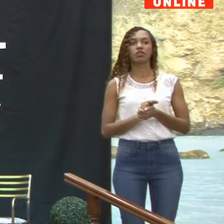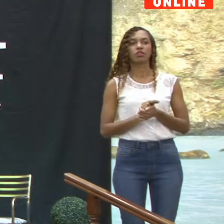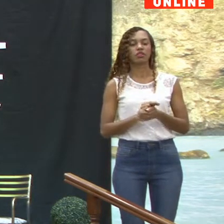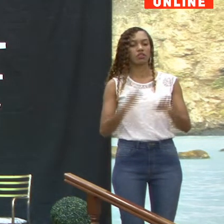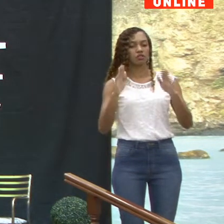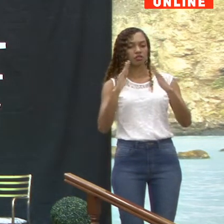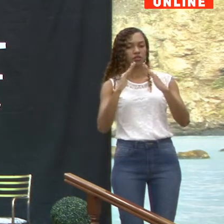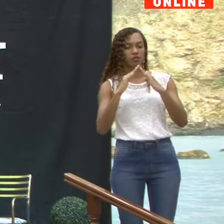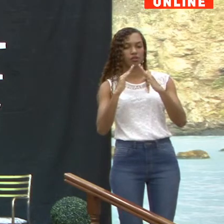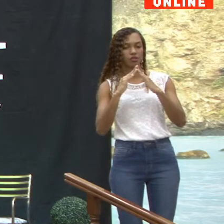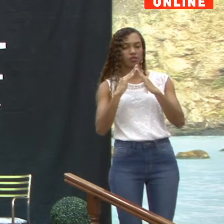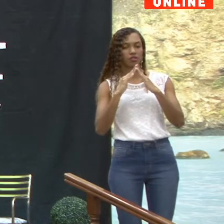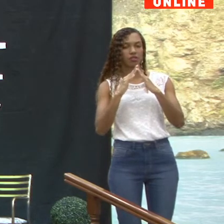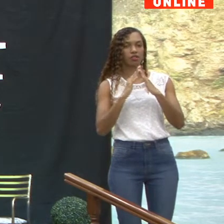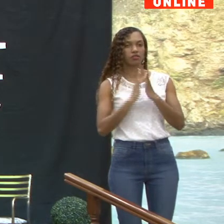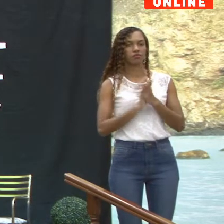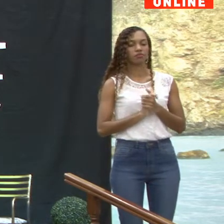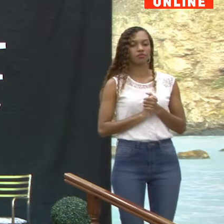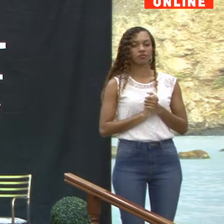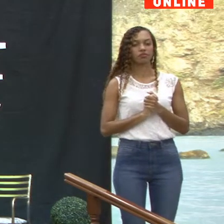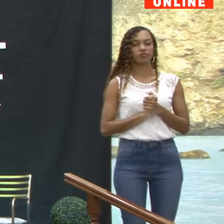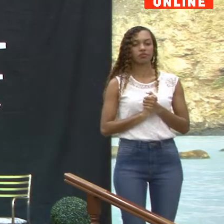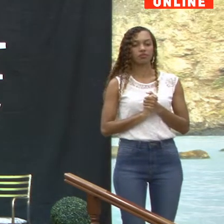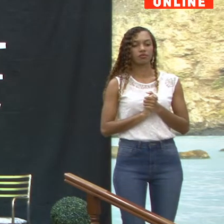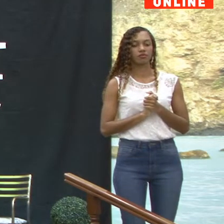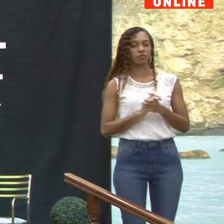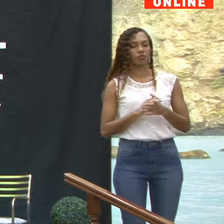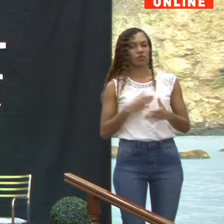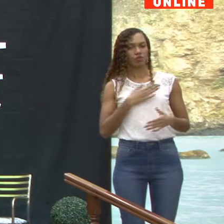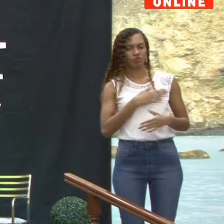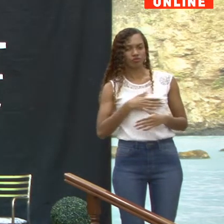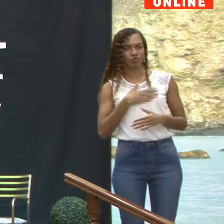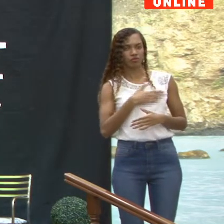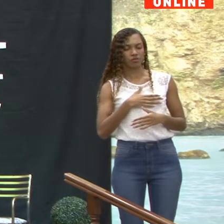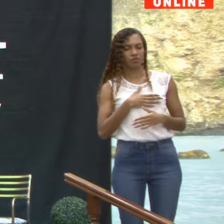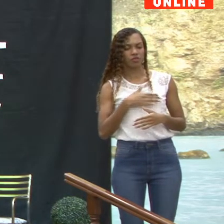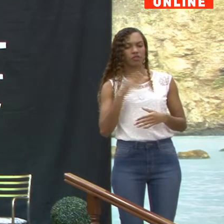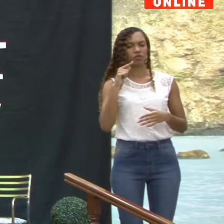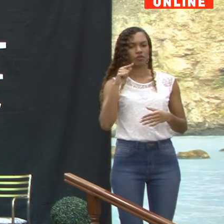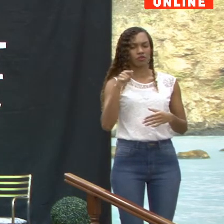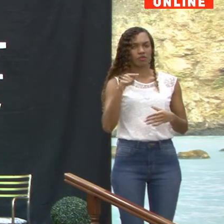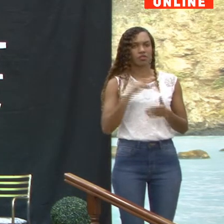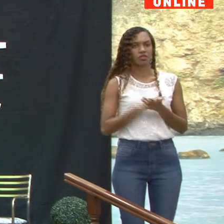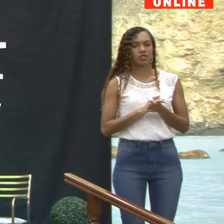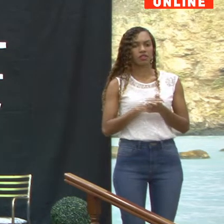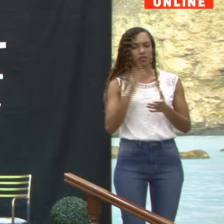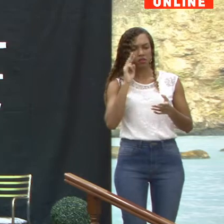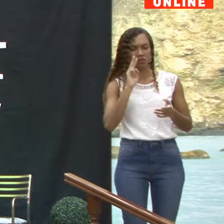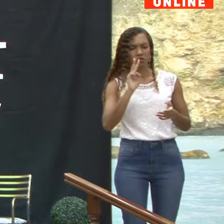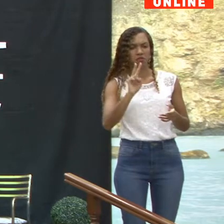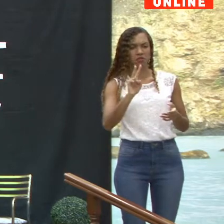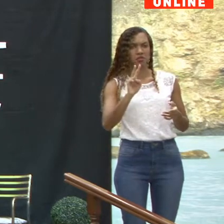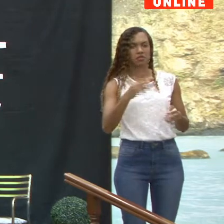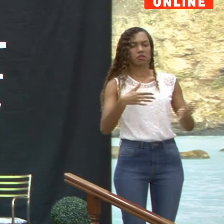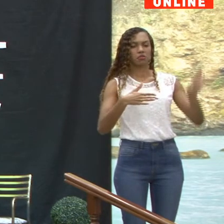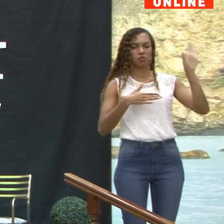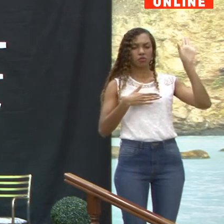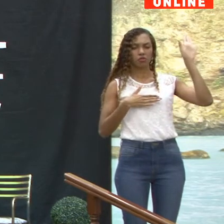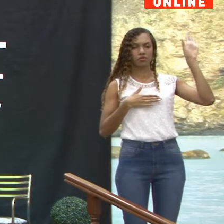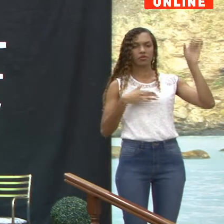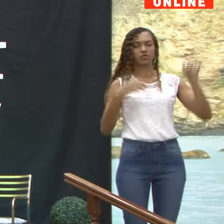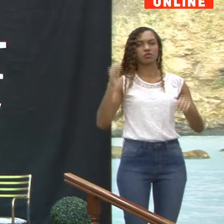único pilar. E eu gostaria que você frisasse, focasse na promessa que foi feita a